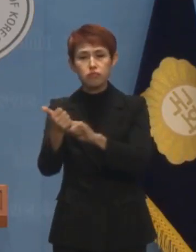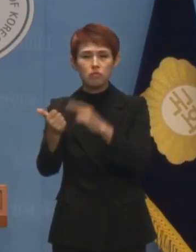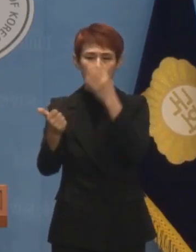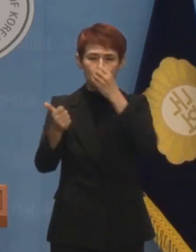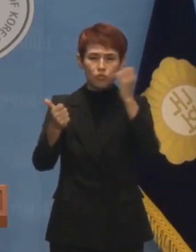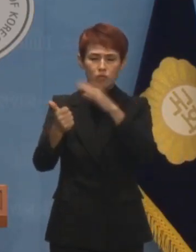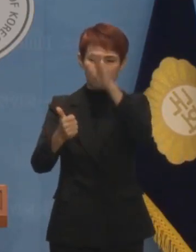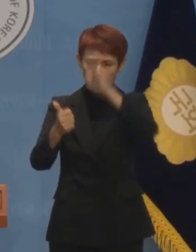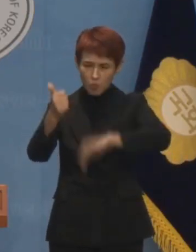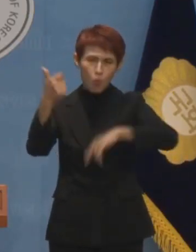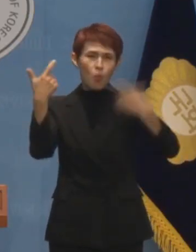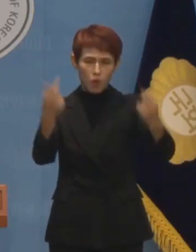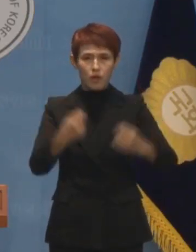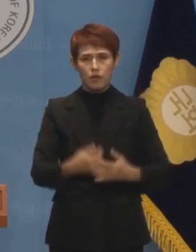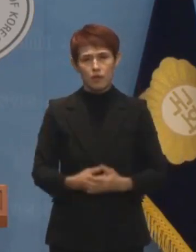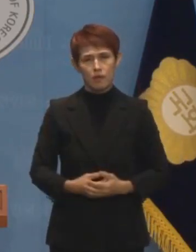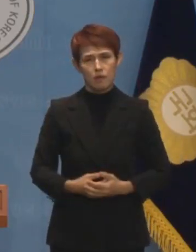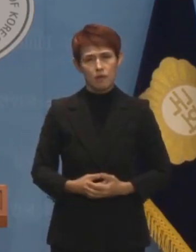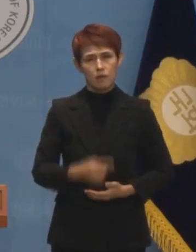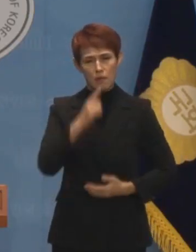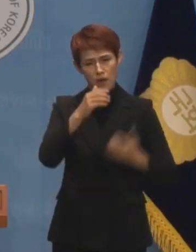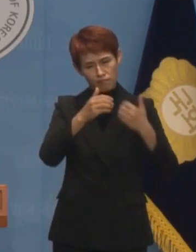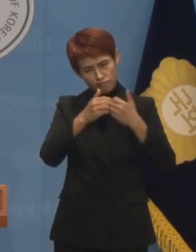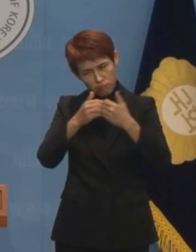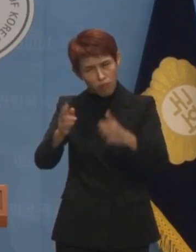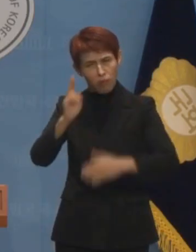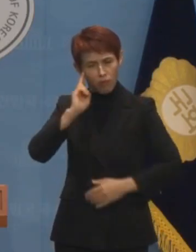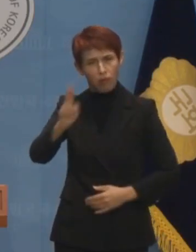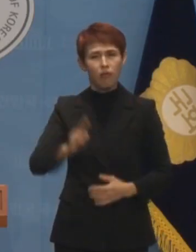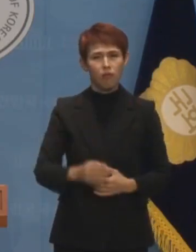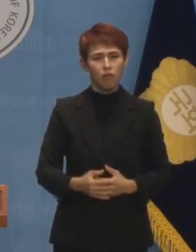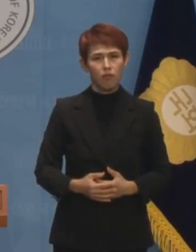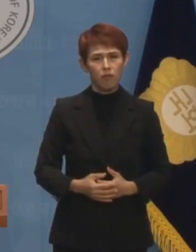모욕입니다. 해서는 안 될 그건입니다.